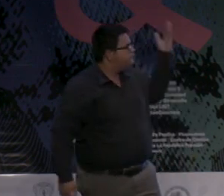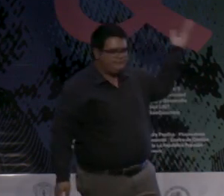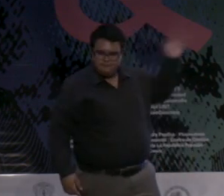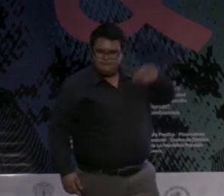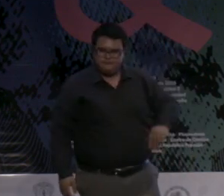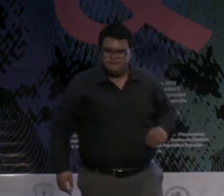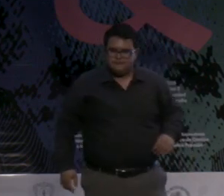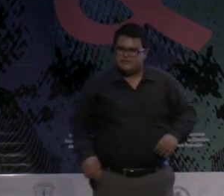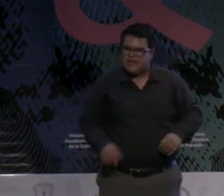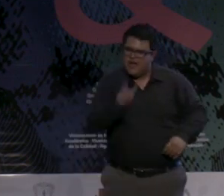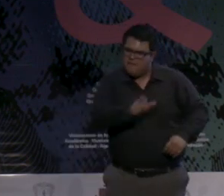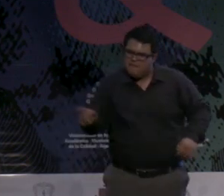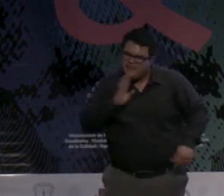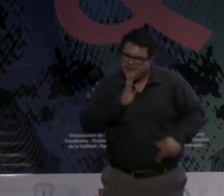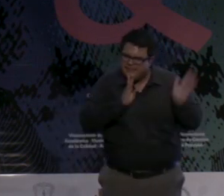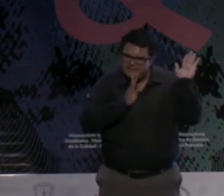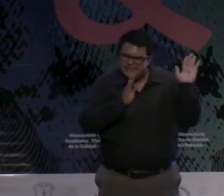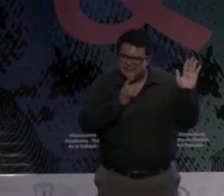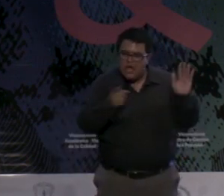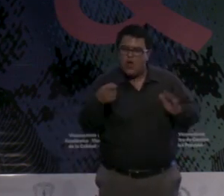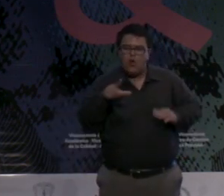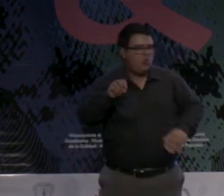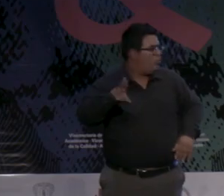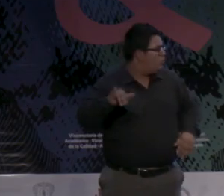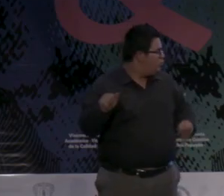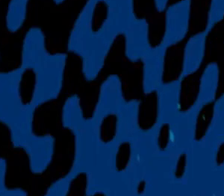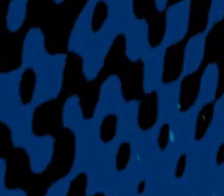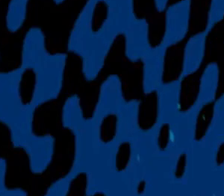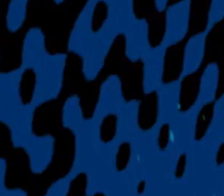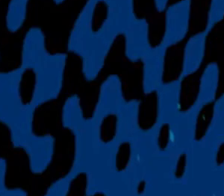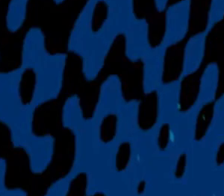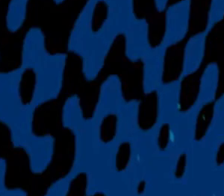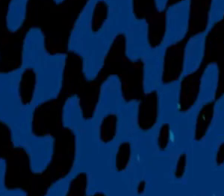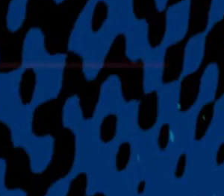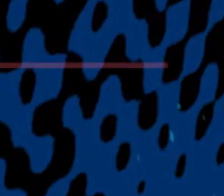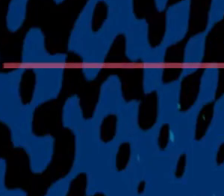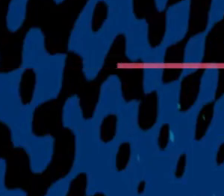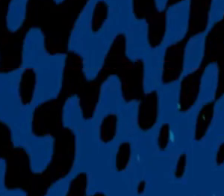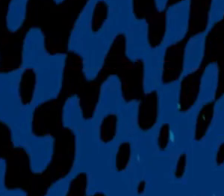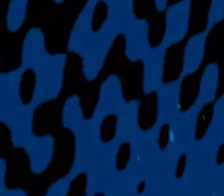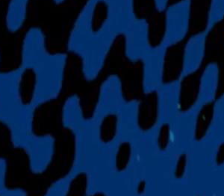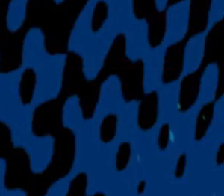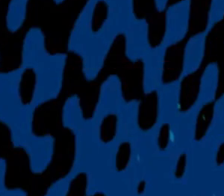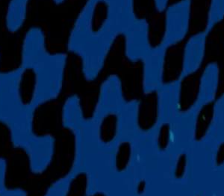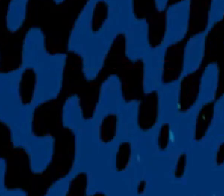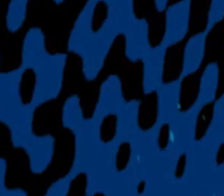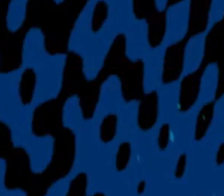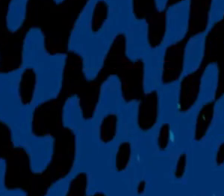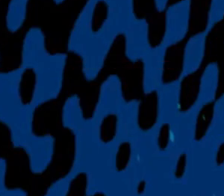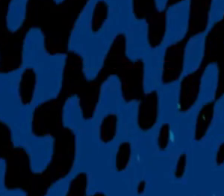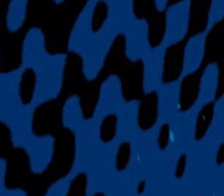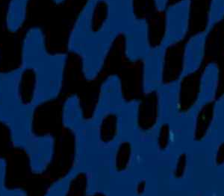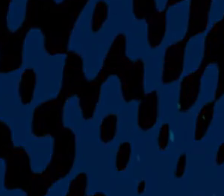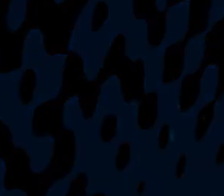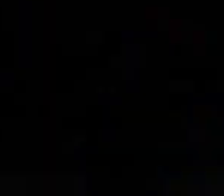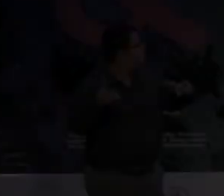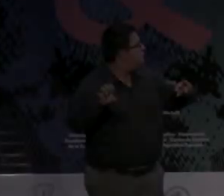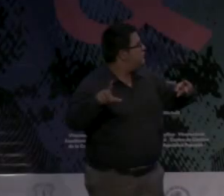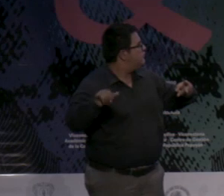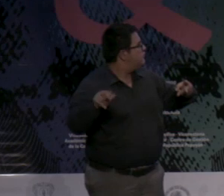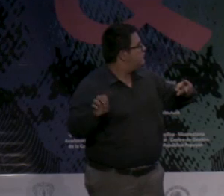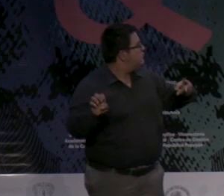tú habla cualquier cosa con ellos, porque necesitamos que tú estés frente a ellos y hagas presencia y tú sepas quiénes son. Tú saques tu propia conclusión por encima de la propaganda.